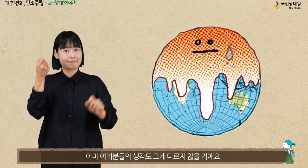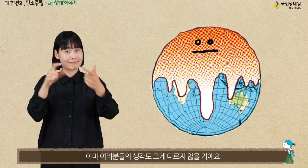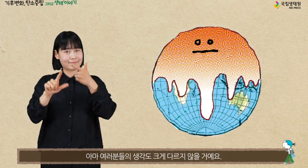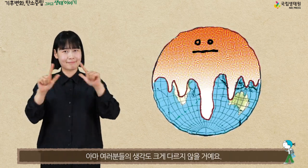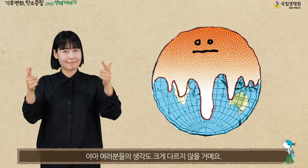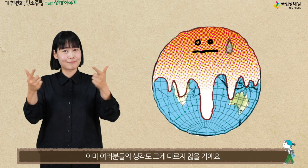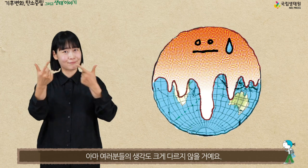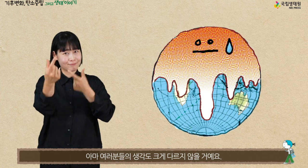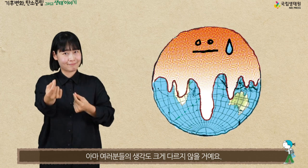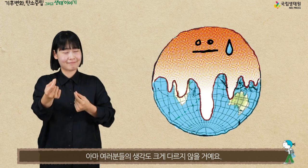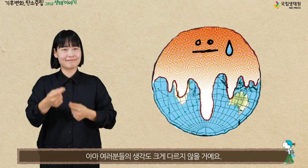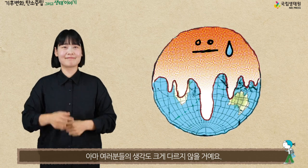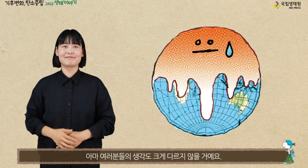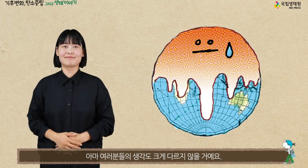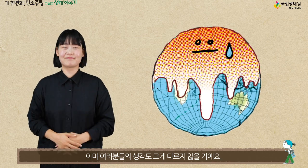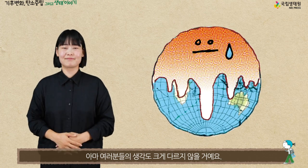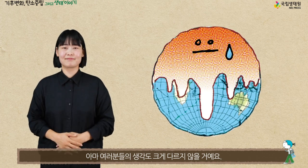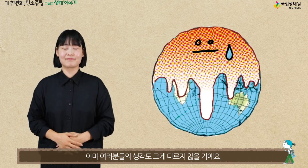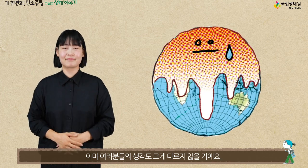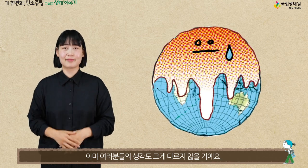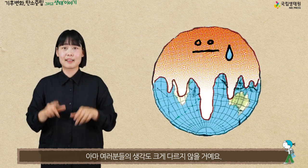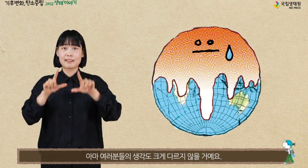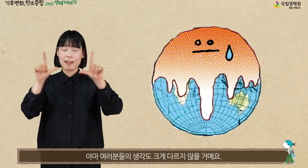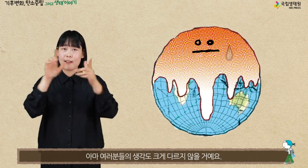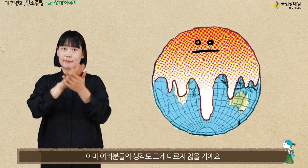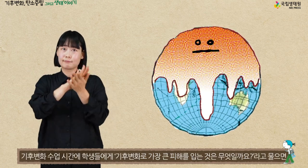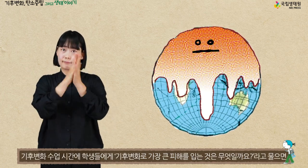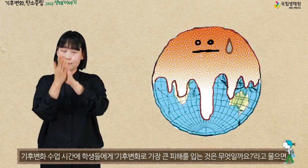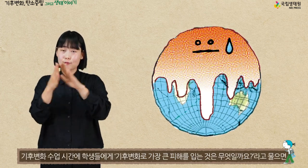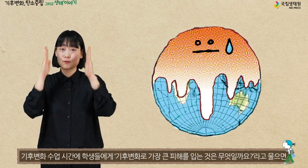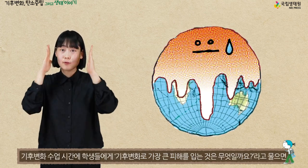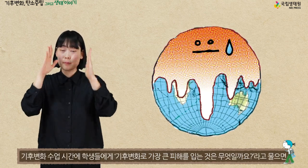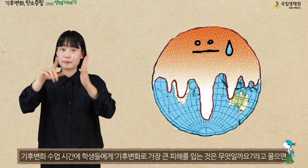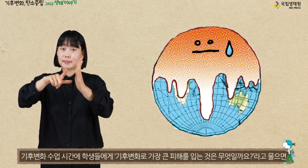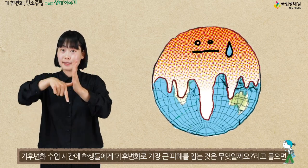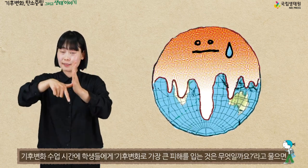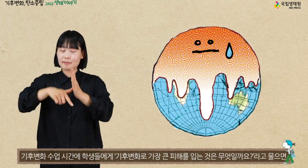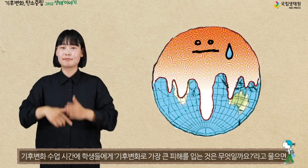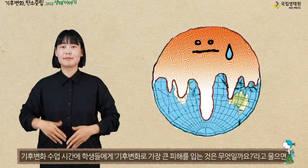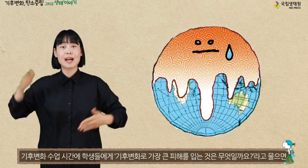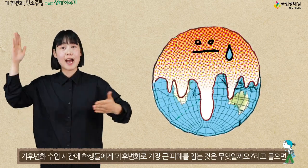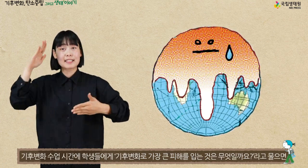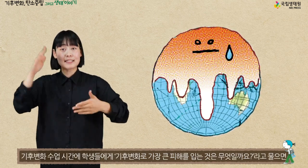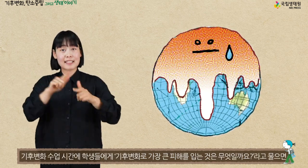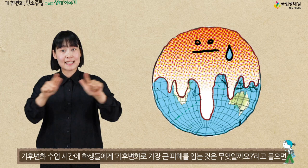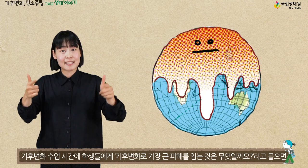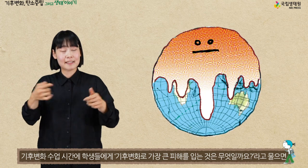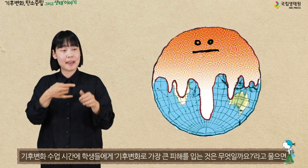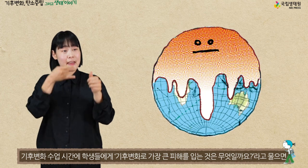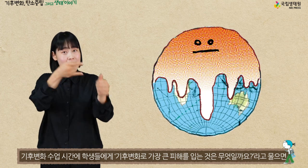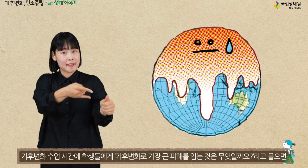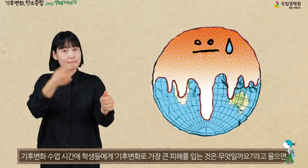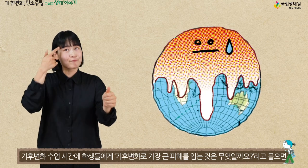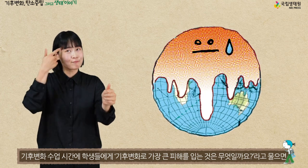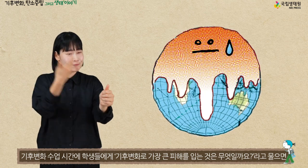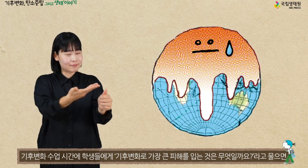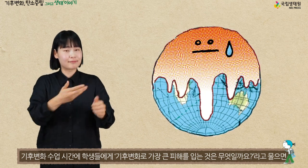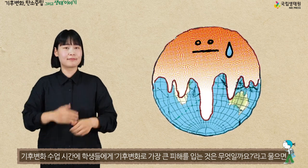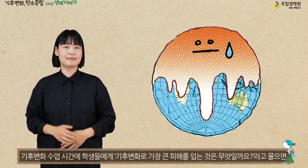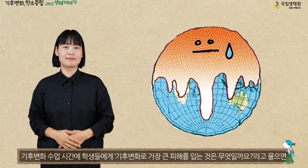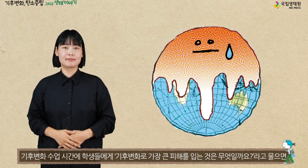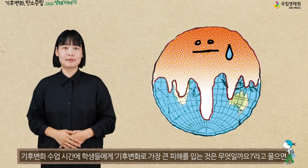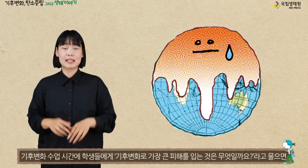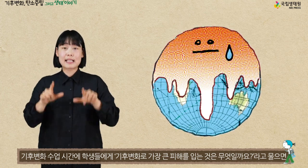아마 여러분들의 생각도 크게 다르지 않을 거예요. 기후변화 수업 시간에 학생들에게